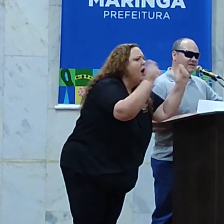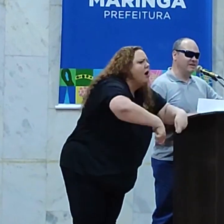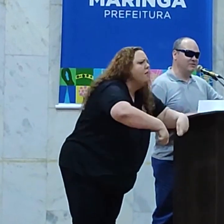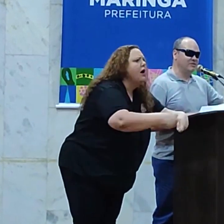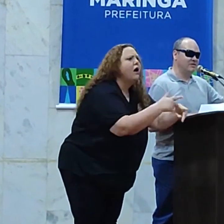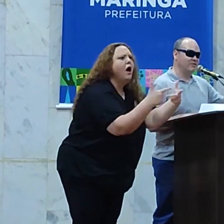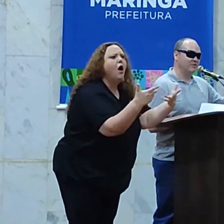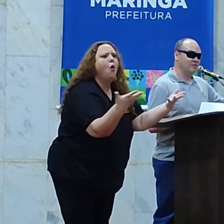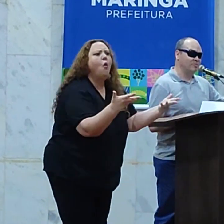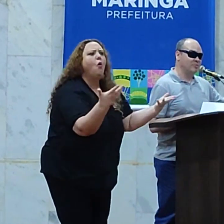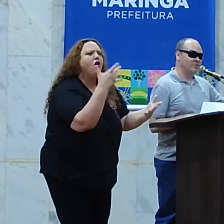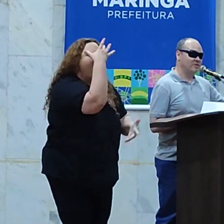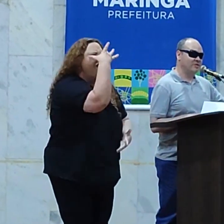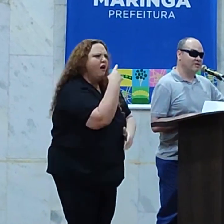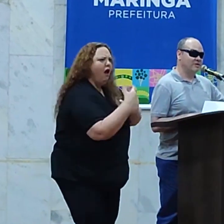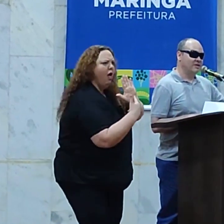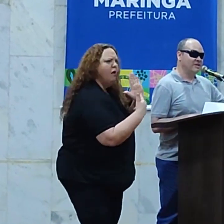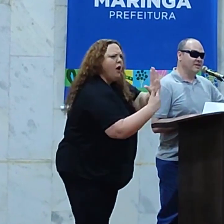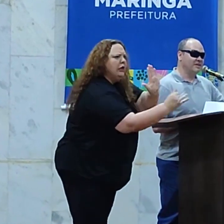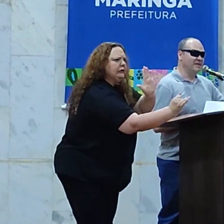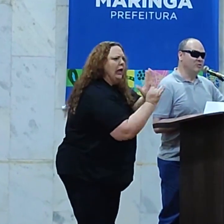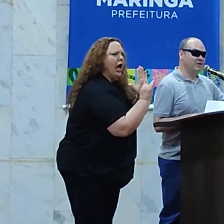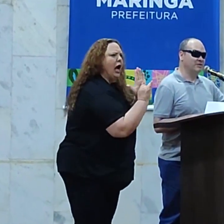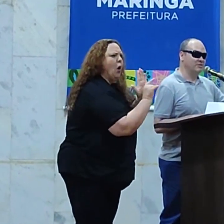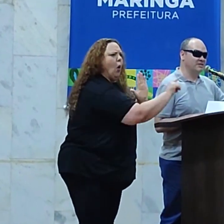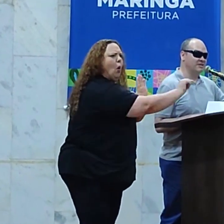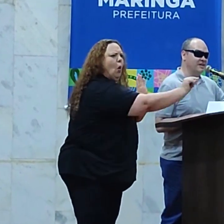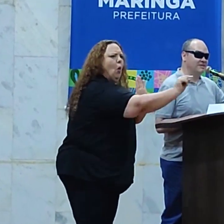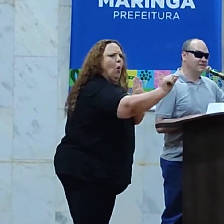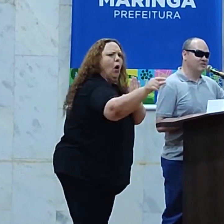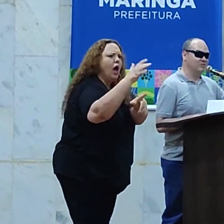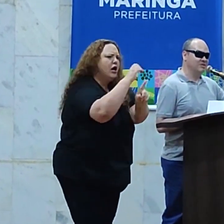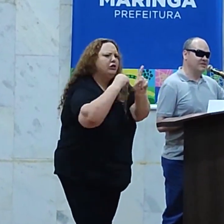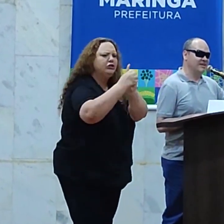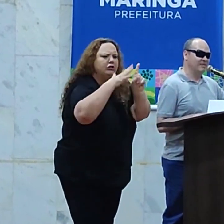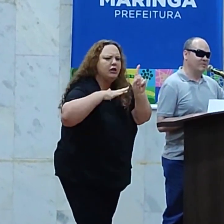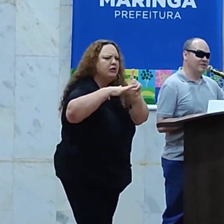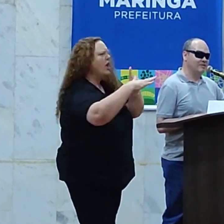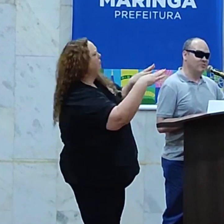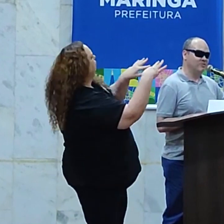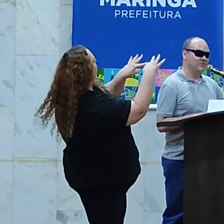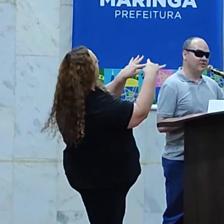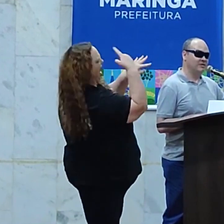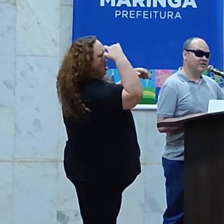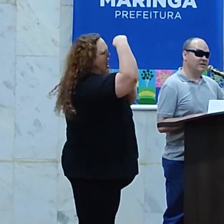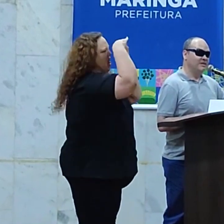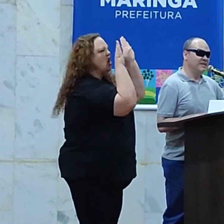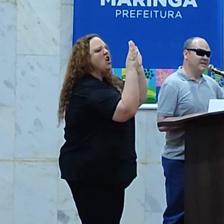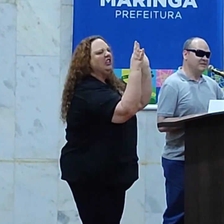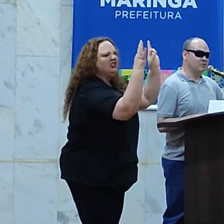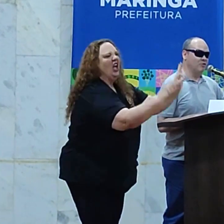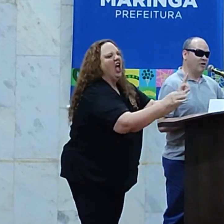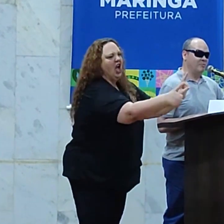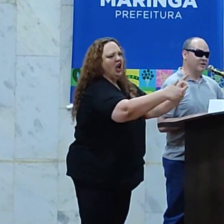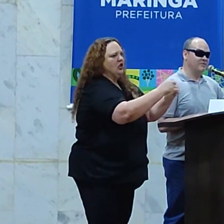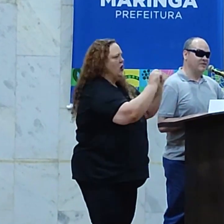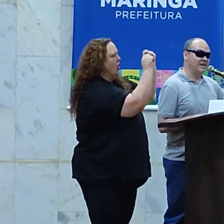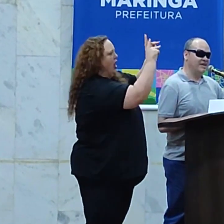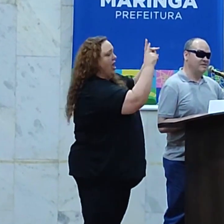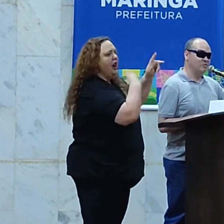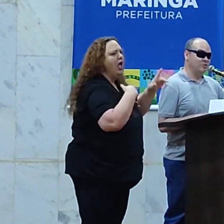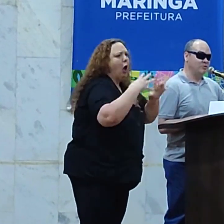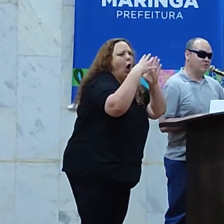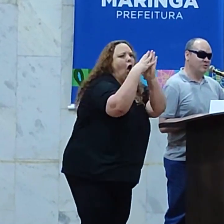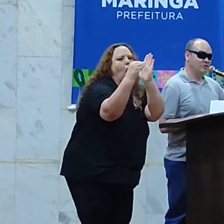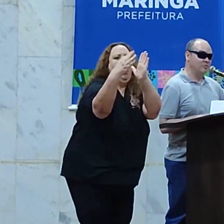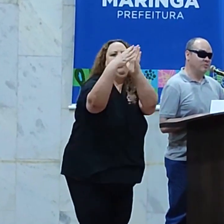não está no estereótipo, naquilo que a sociedade considera padrão, nem nas cópias